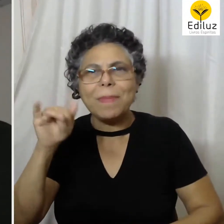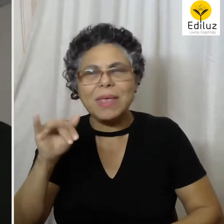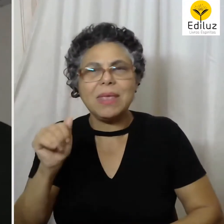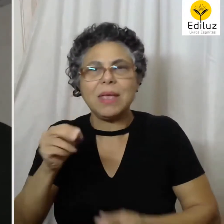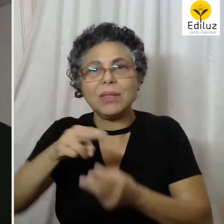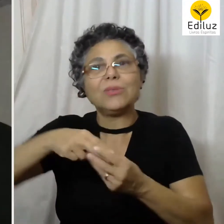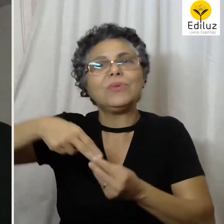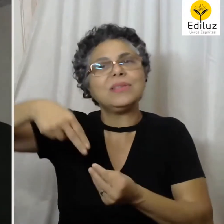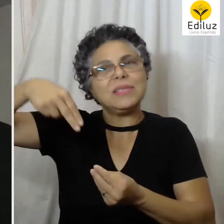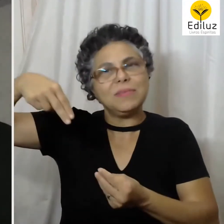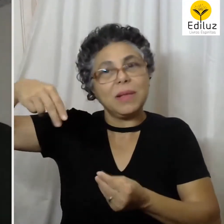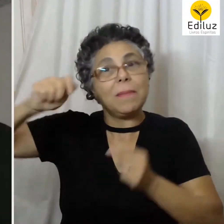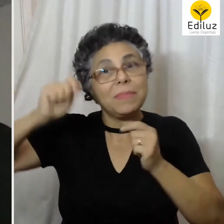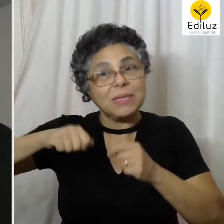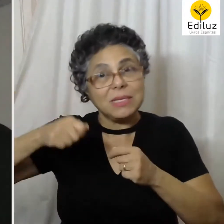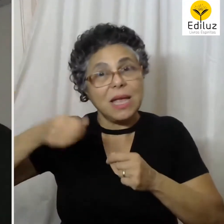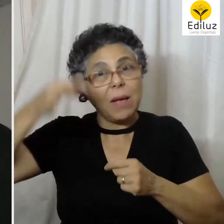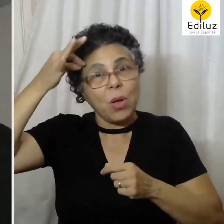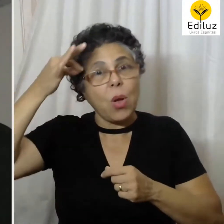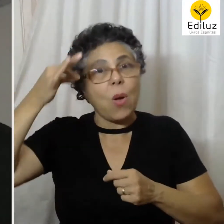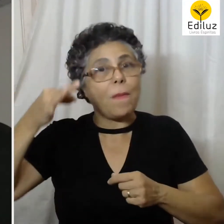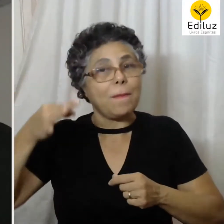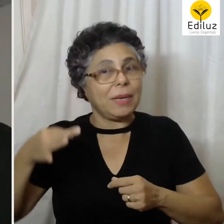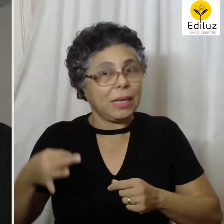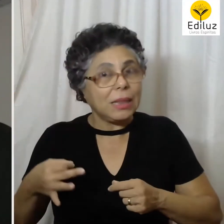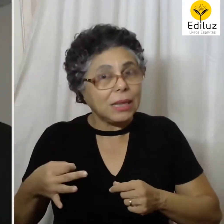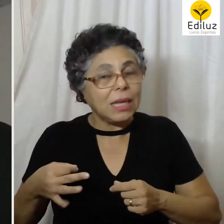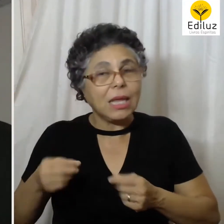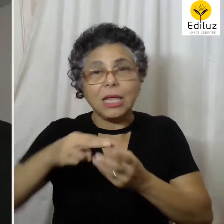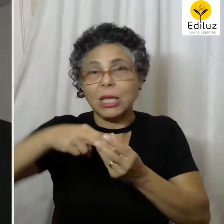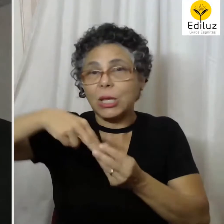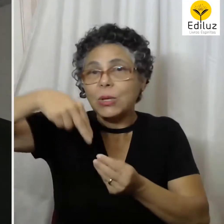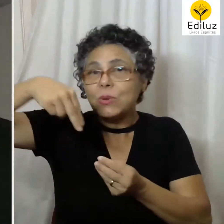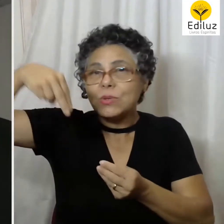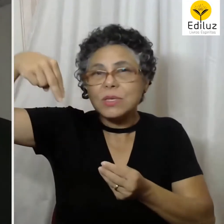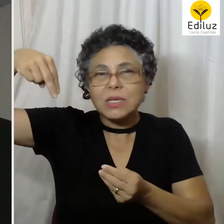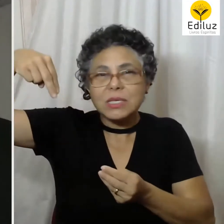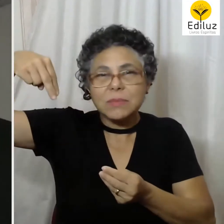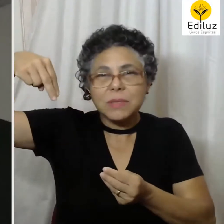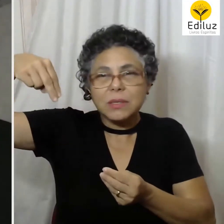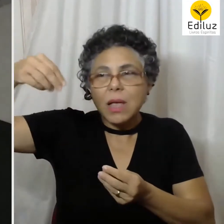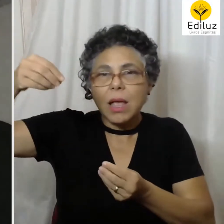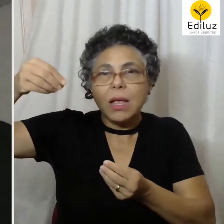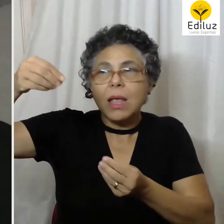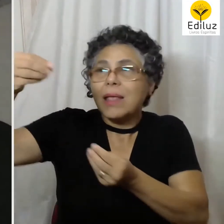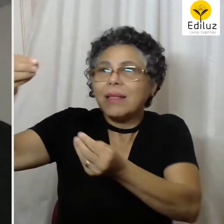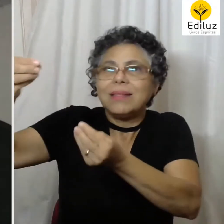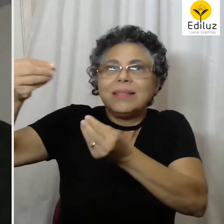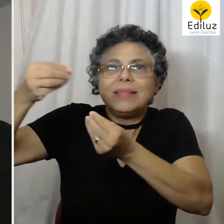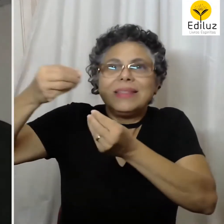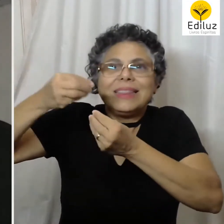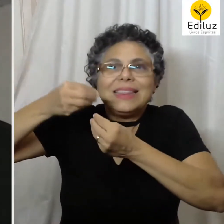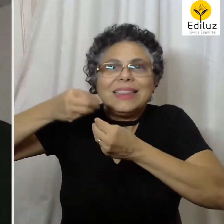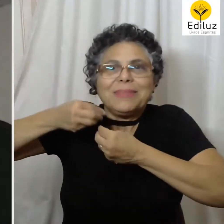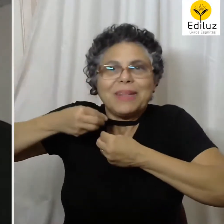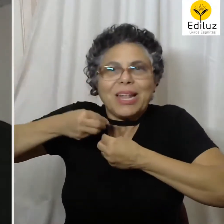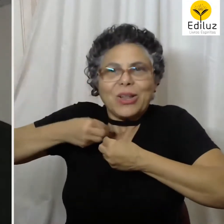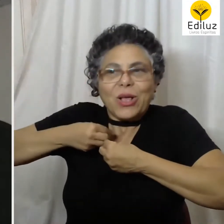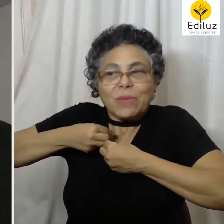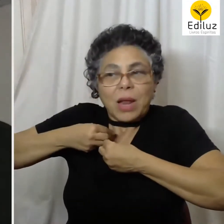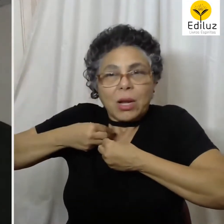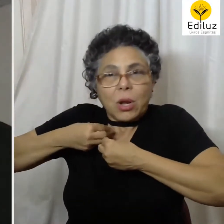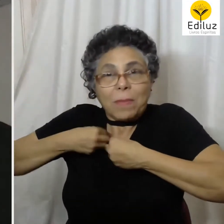Saibamos e compreendamos que os espíritos nos são confiados E a veneranda